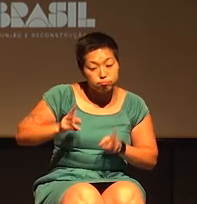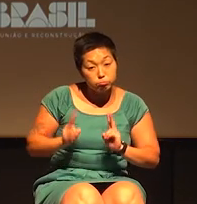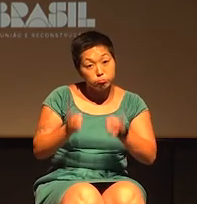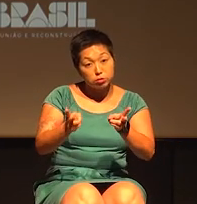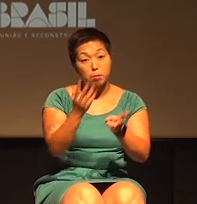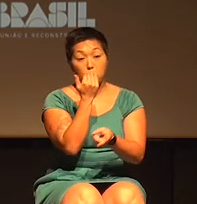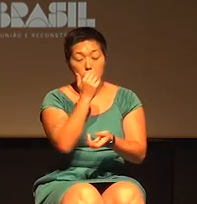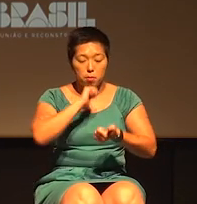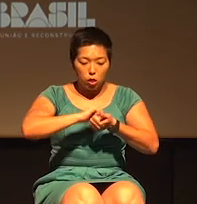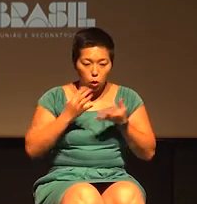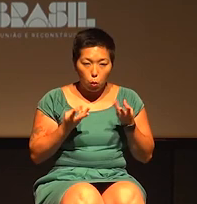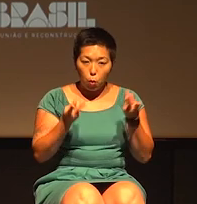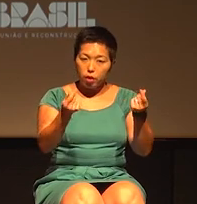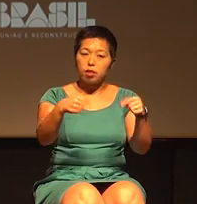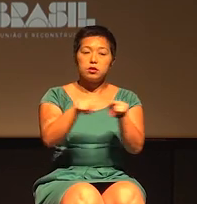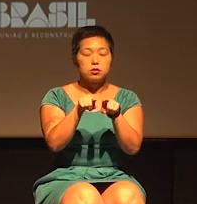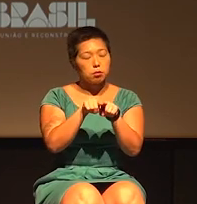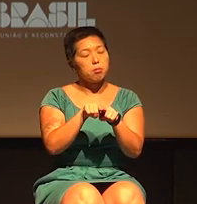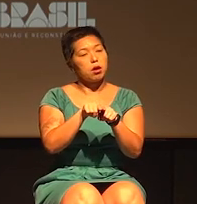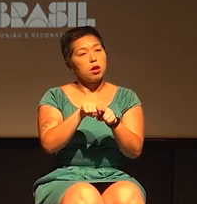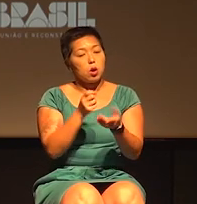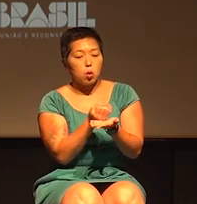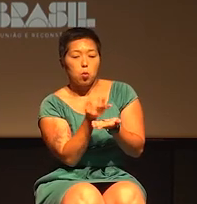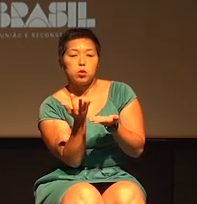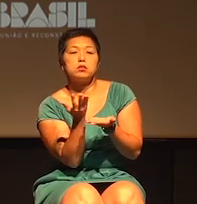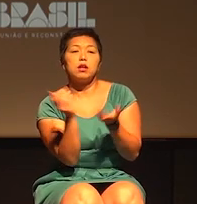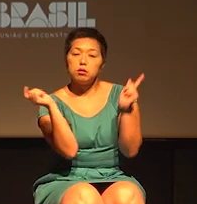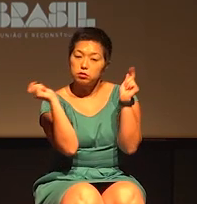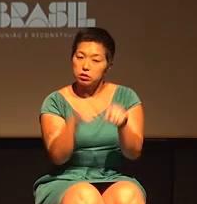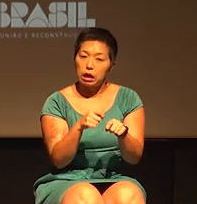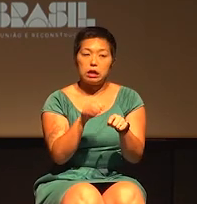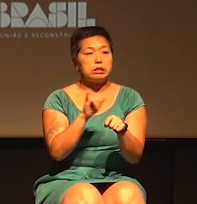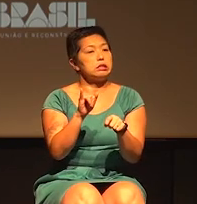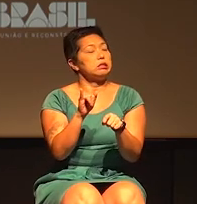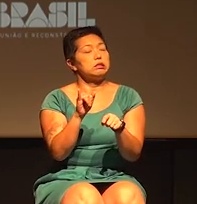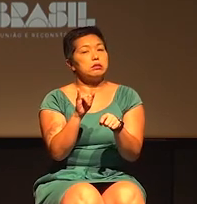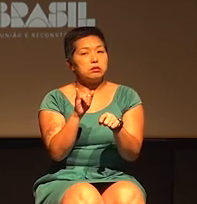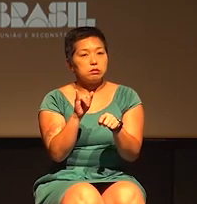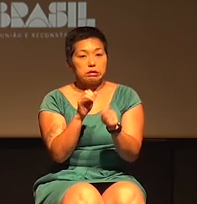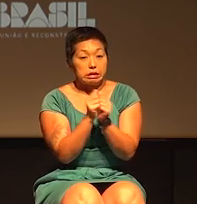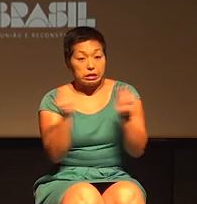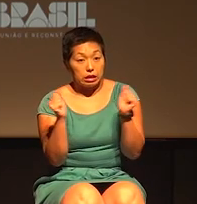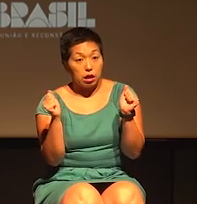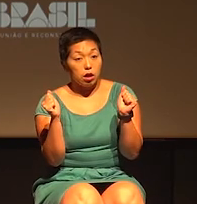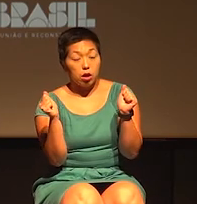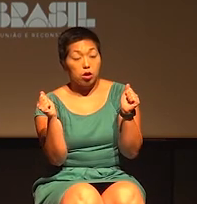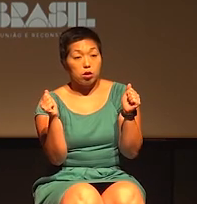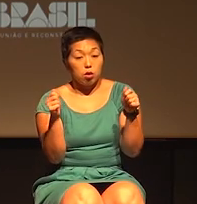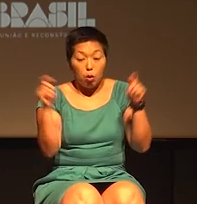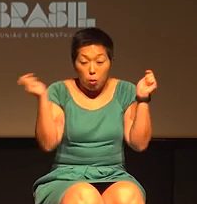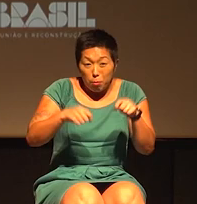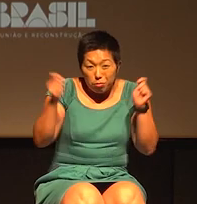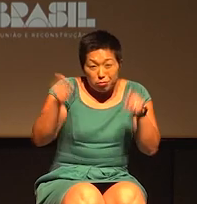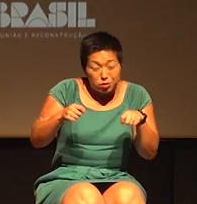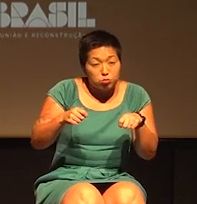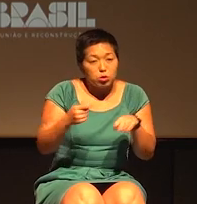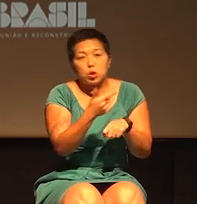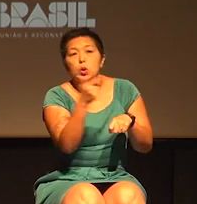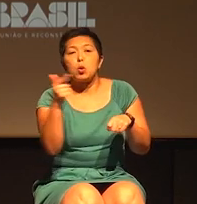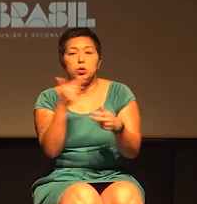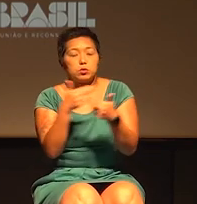alimento de qualidade em quantidade suficiente sem comprometer o acesso a outras necessidades essenciais